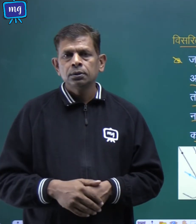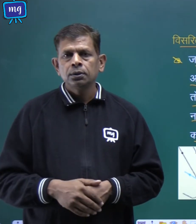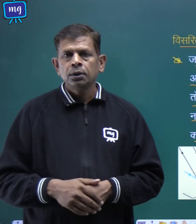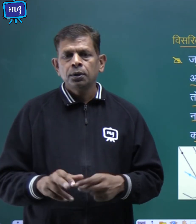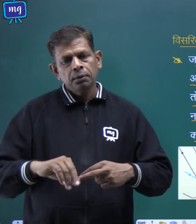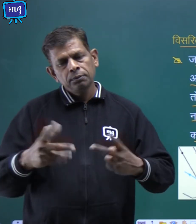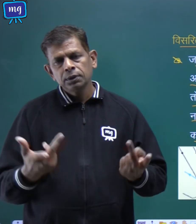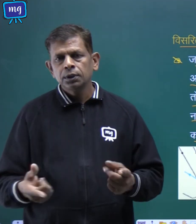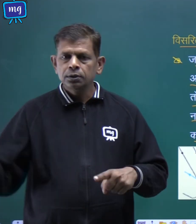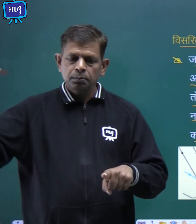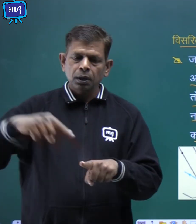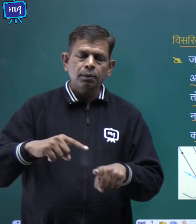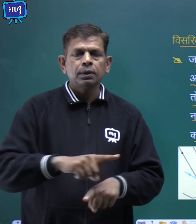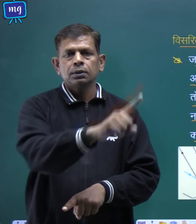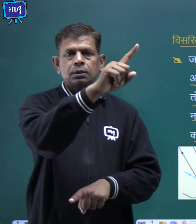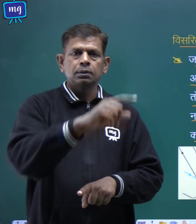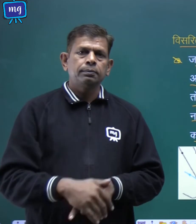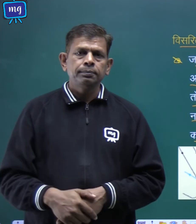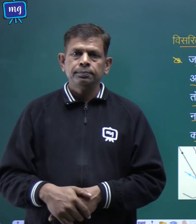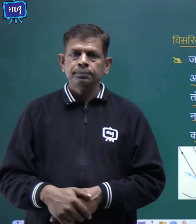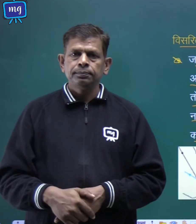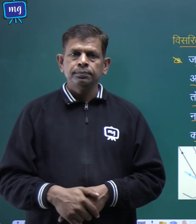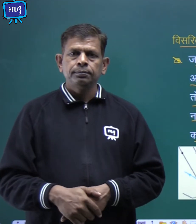विस्तृत परावर्तन।